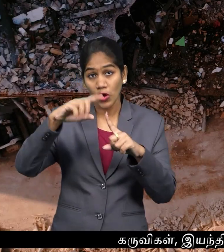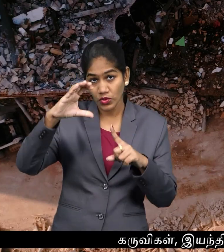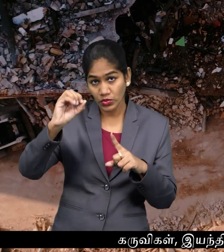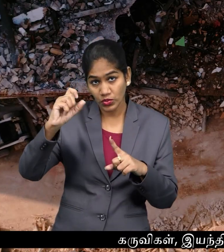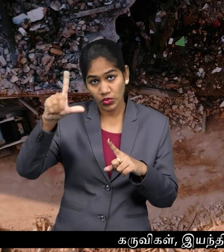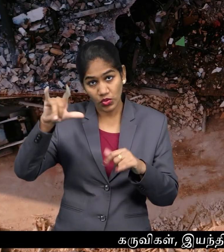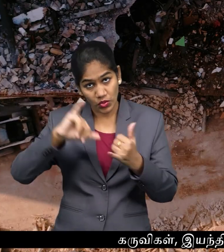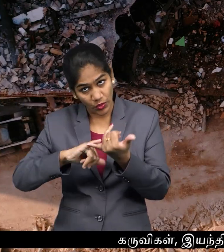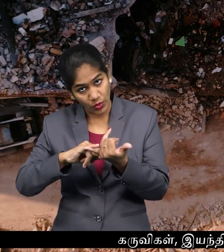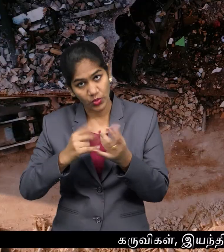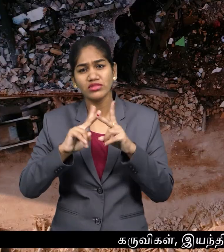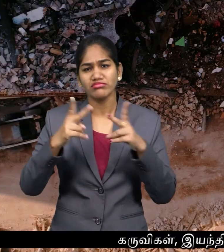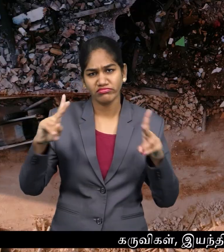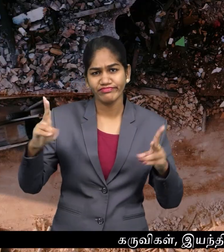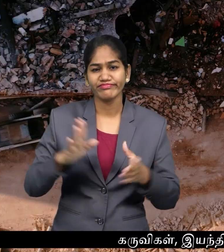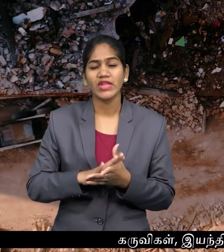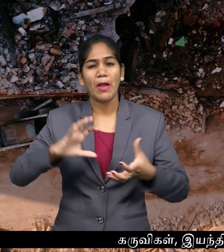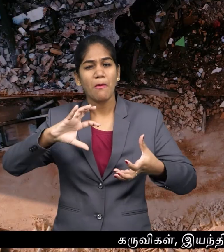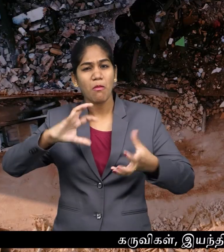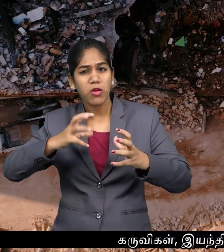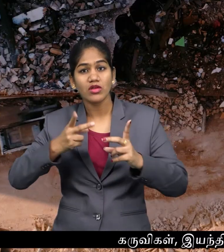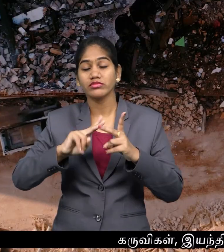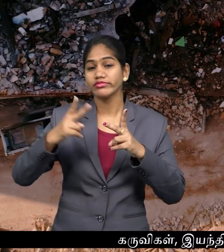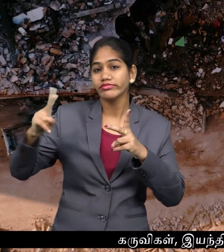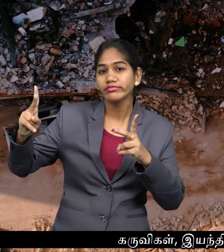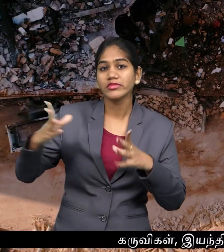கருவிகள், இயந்திரங்கள் மற்றும் கட்டிடங்கள்.